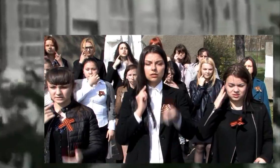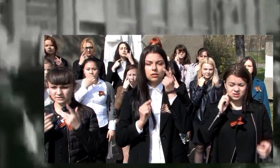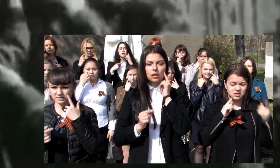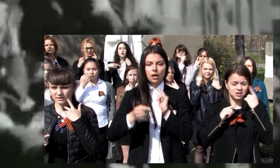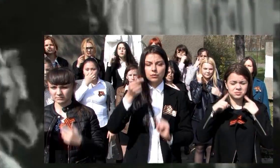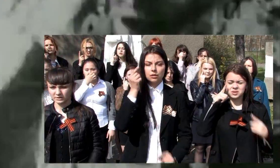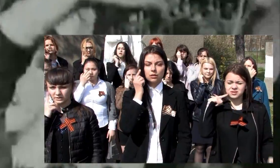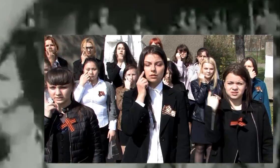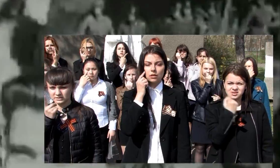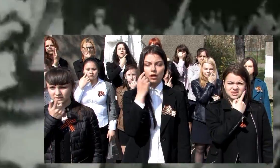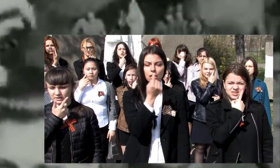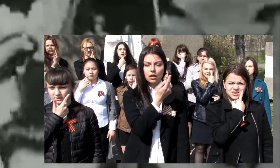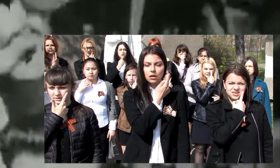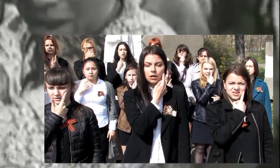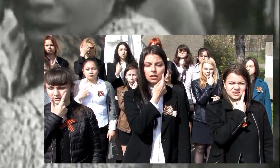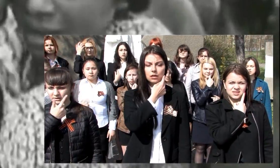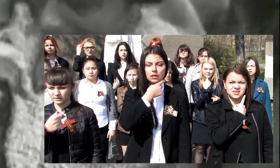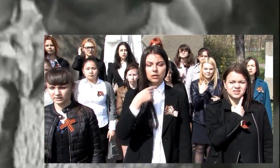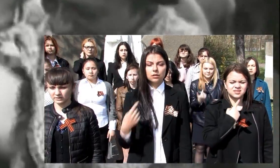радость со слезами на глазах.